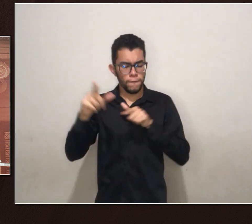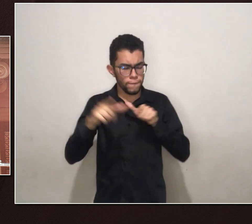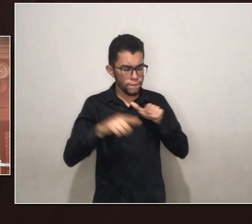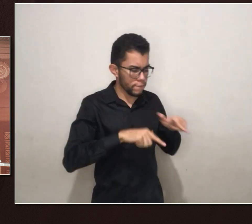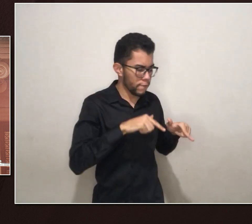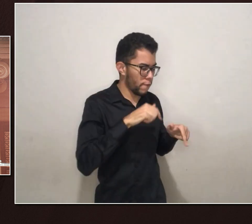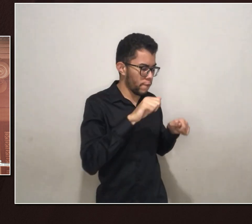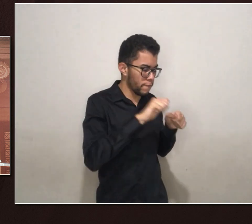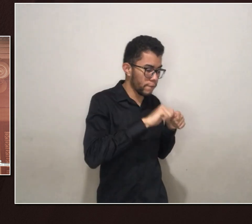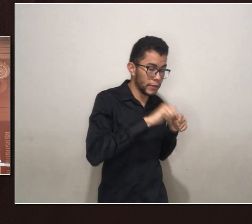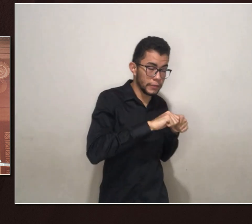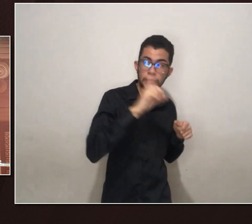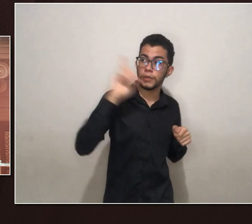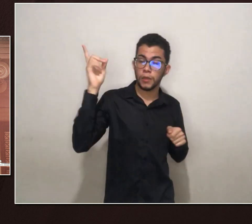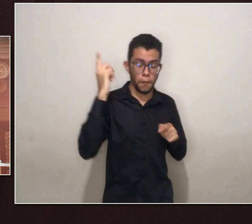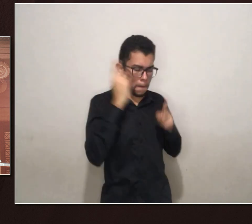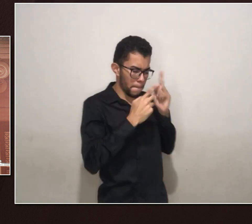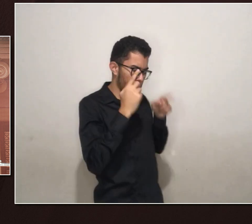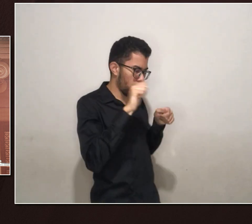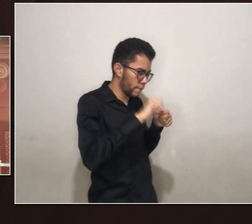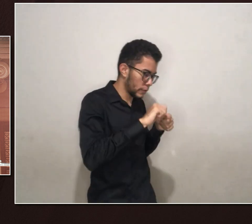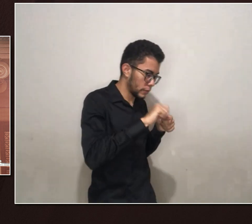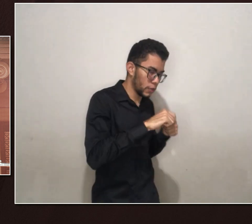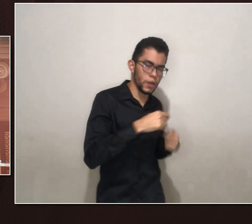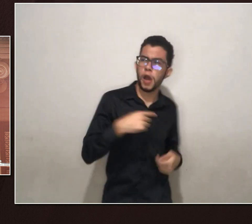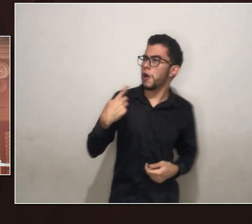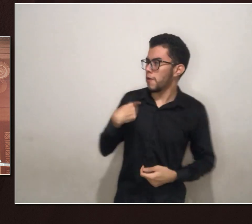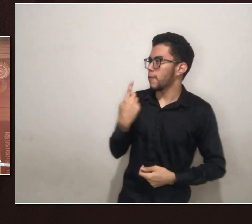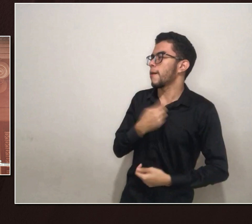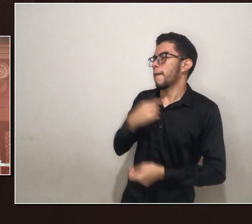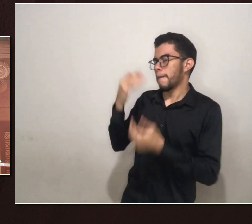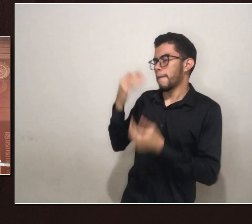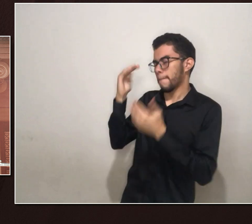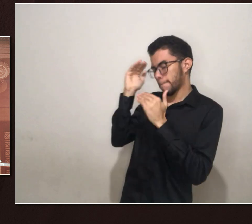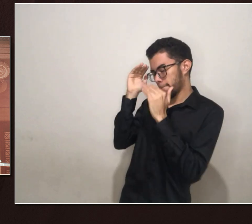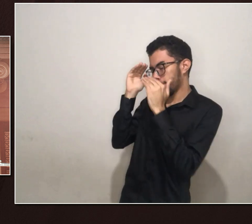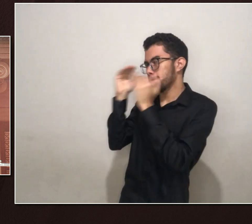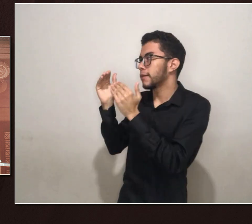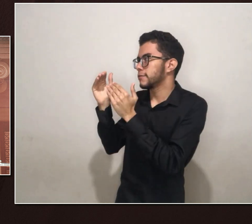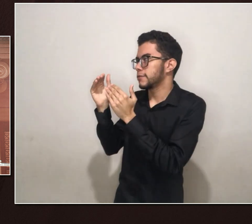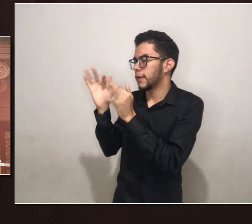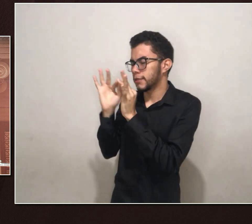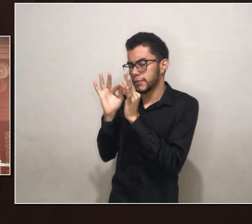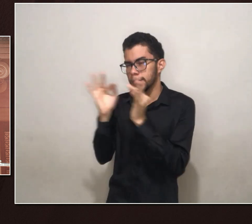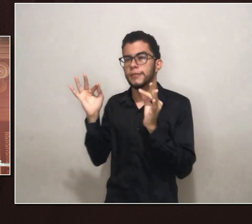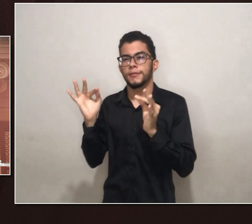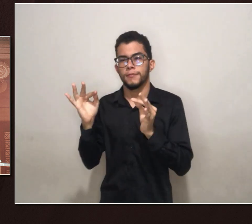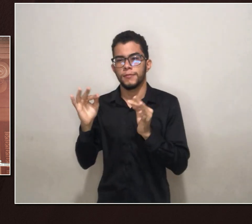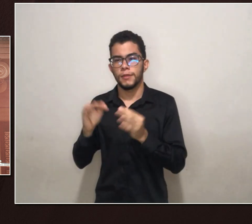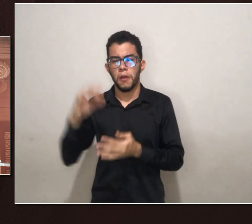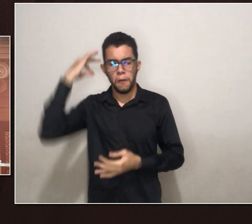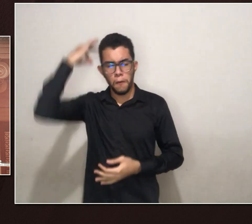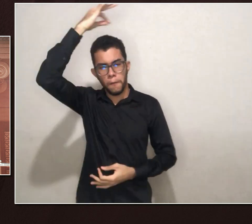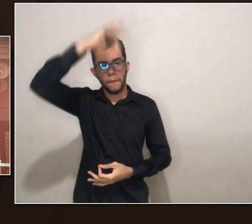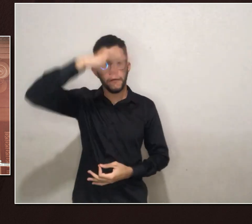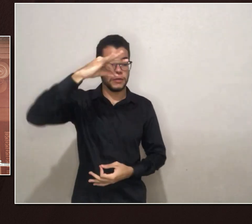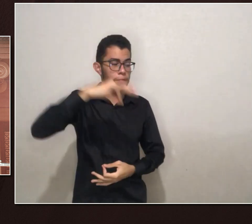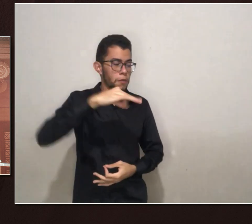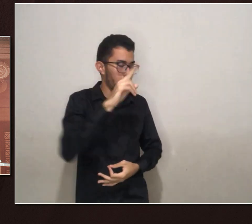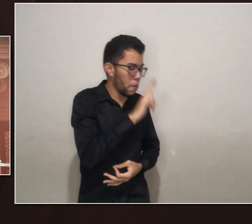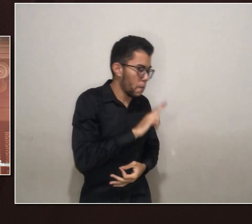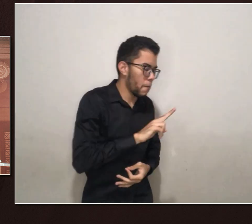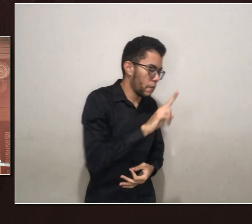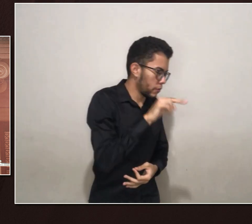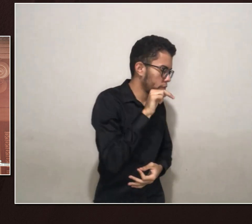obedece com simplicidade, o Espírito age e o Senhor confirma essas palavras com